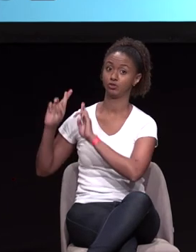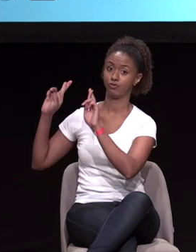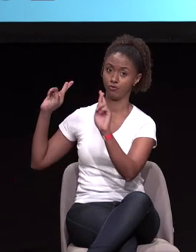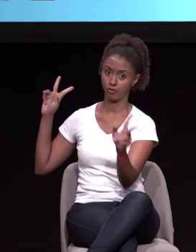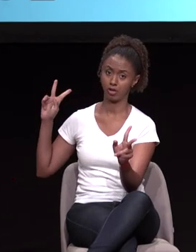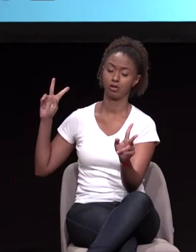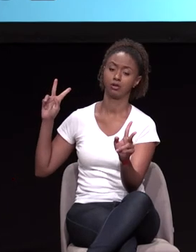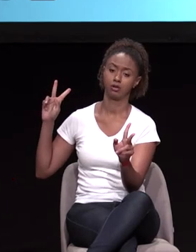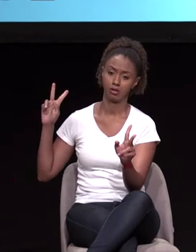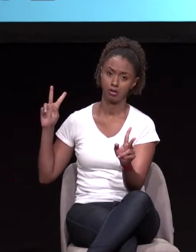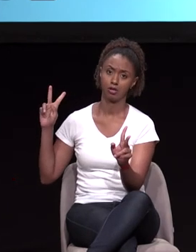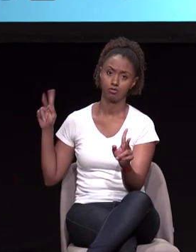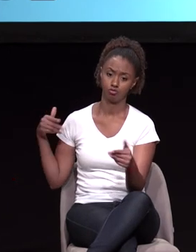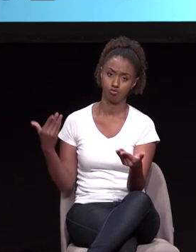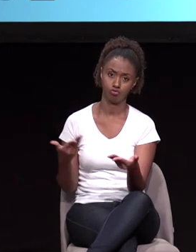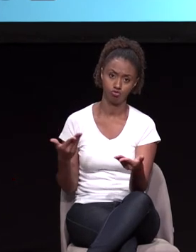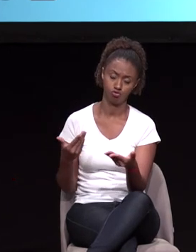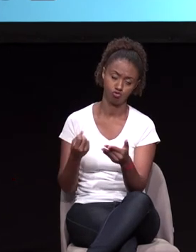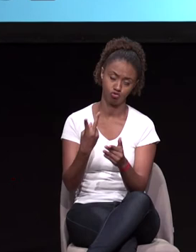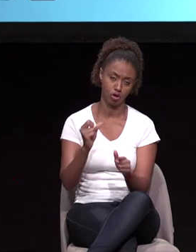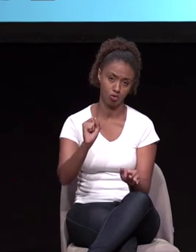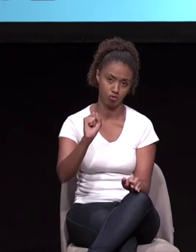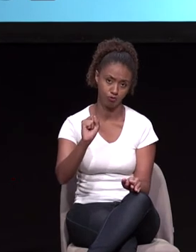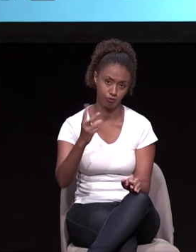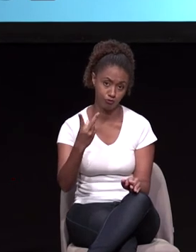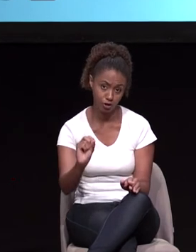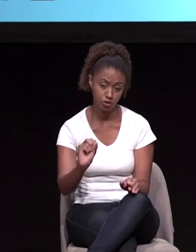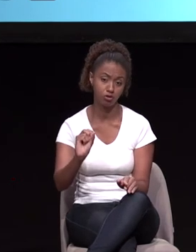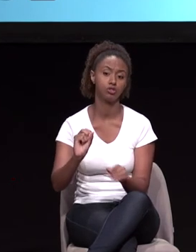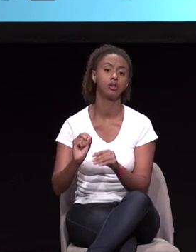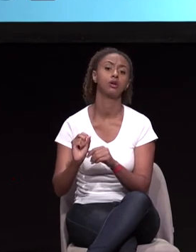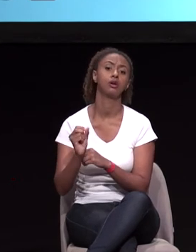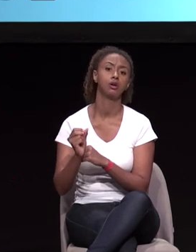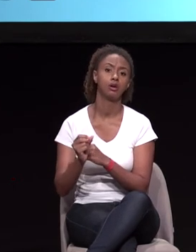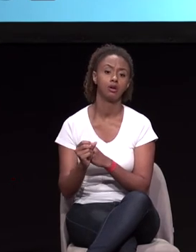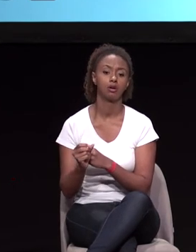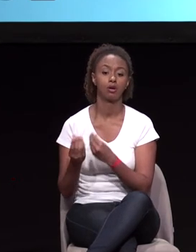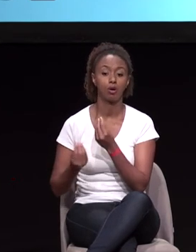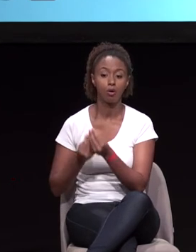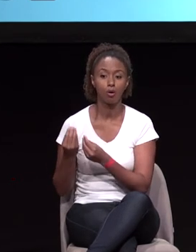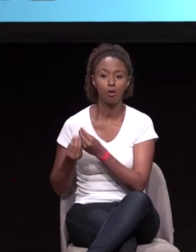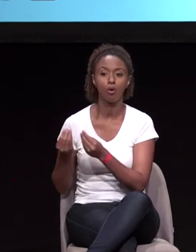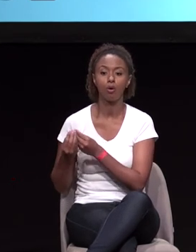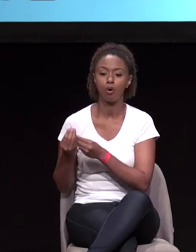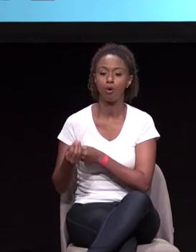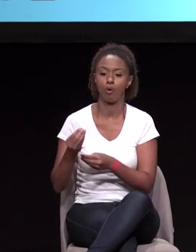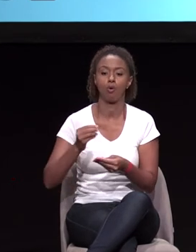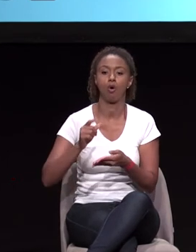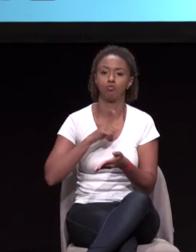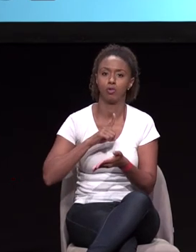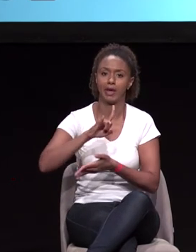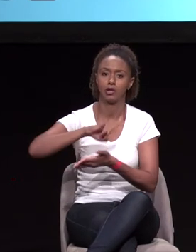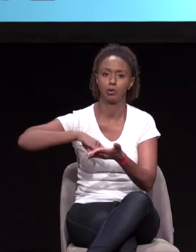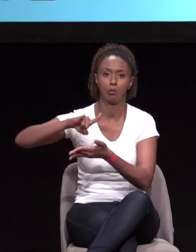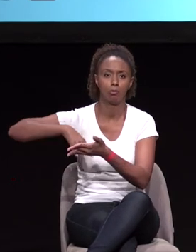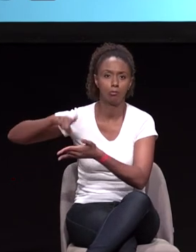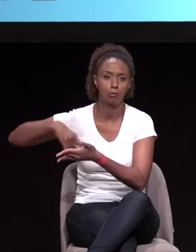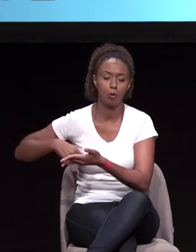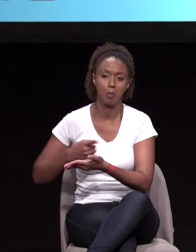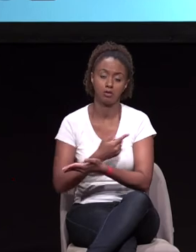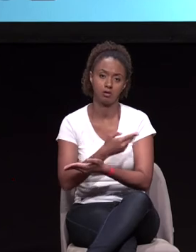diferente do que vem acontecendo no século 20 em que a mobilidade desses agentes é muito mais restrita am então